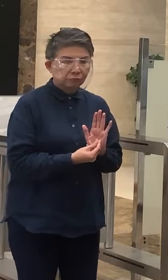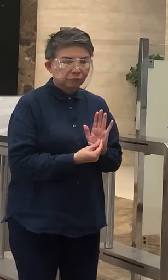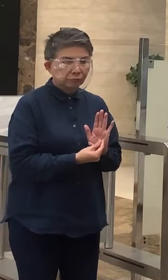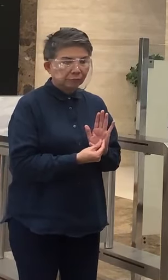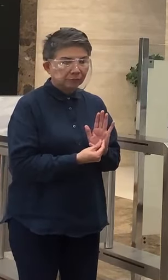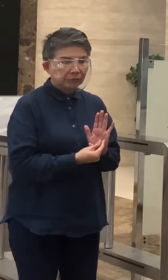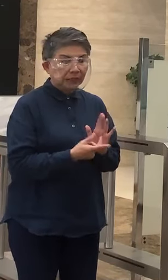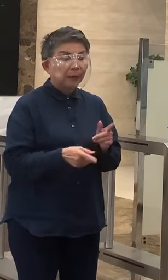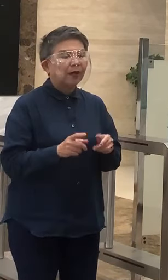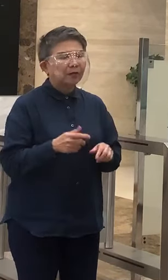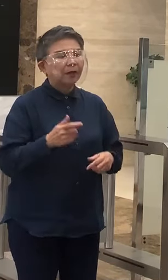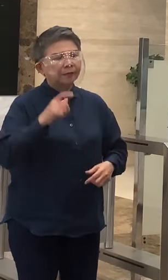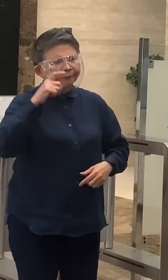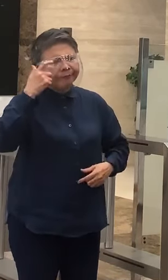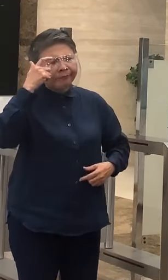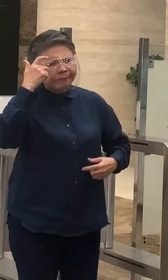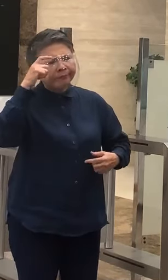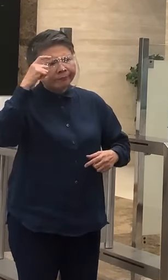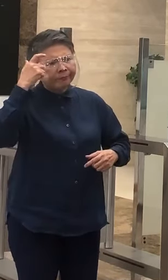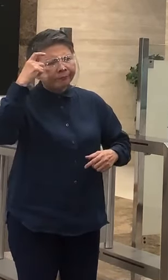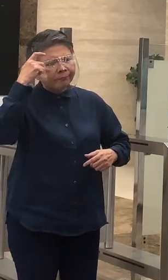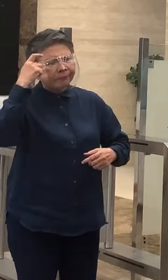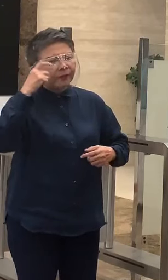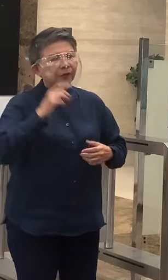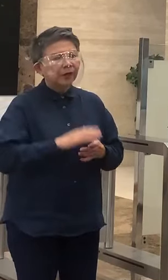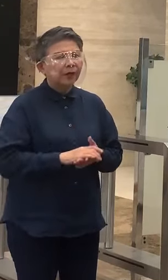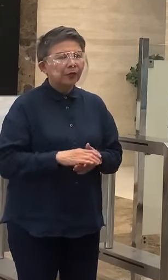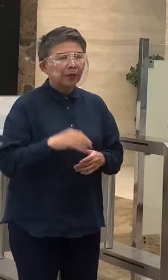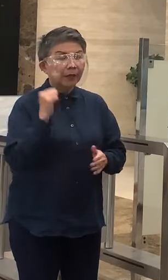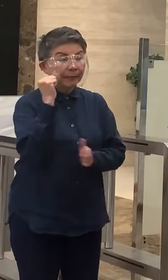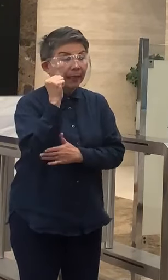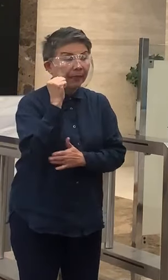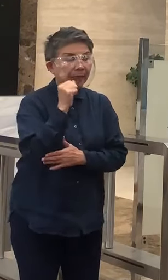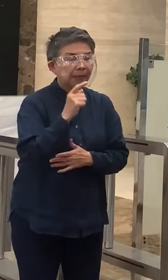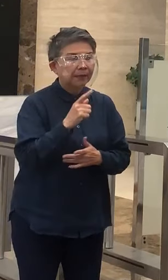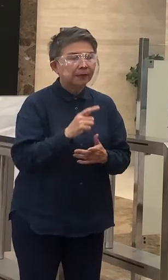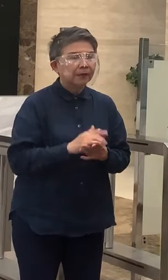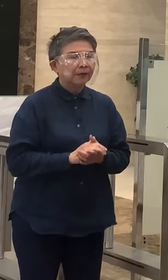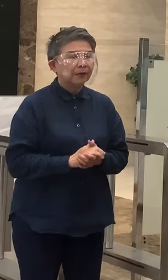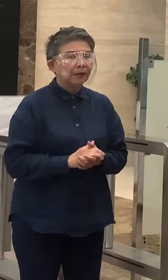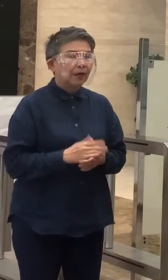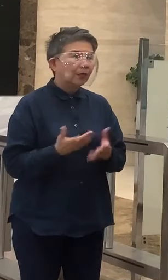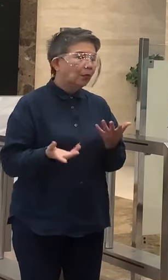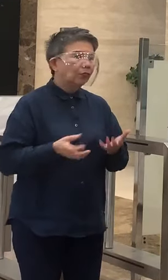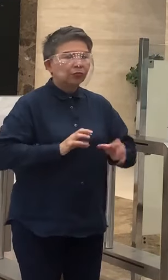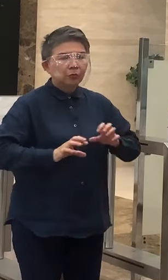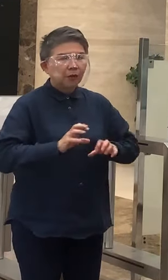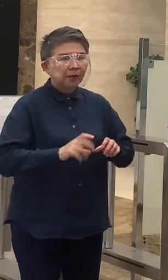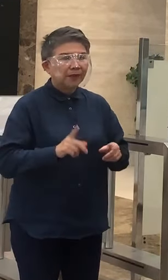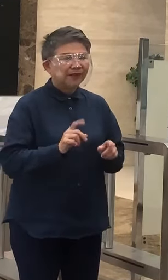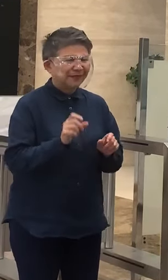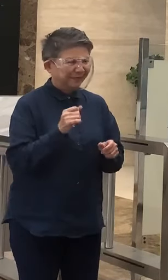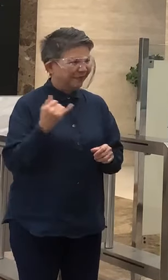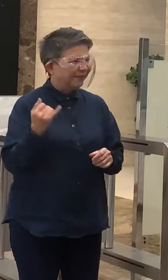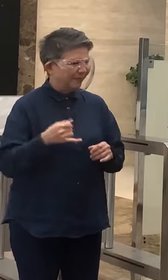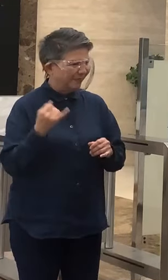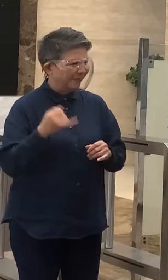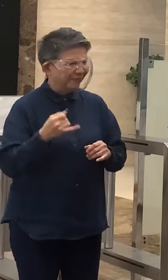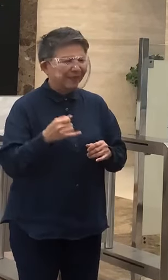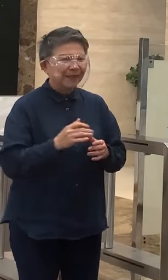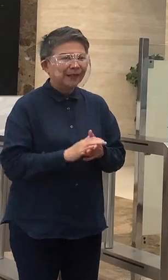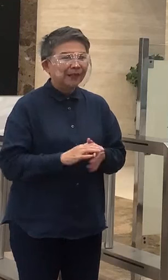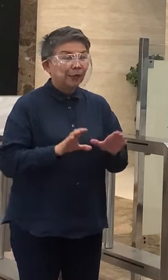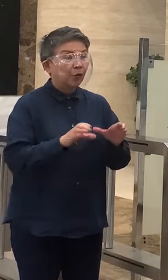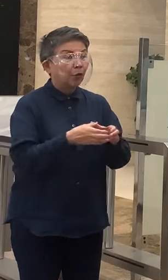Hai yang juga belum tidur hasil kejahatan atau perbuatan yang dilakukan oleh kelompok